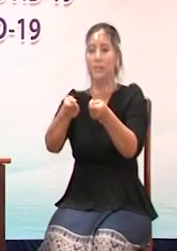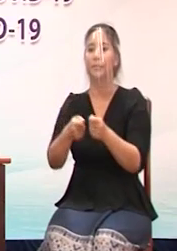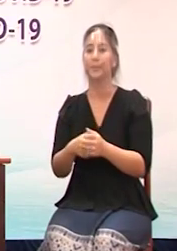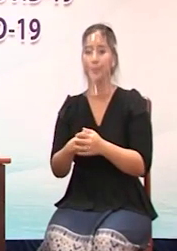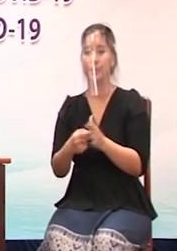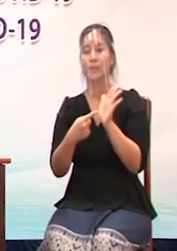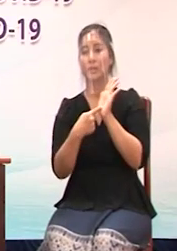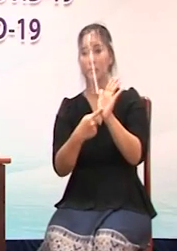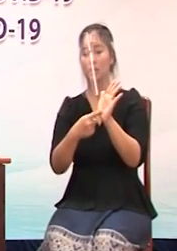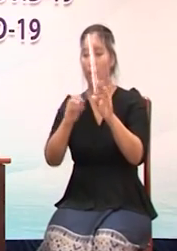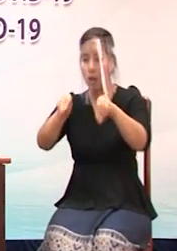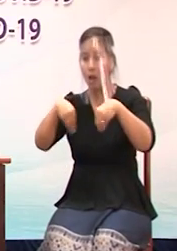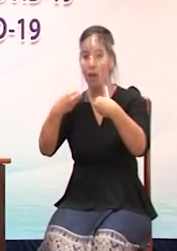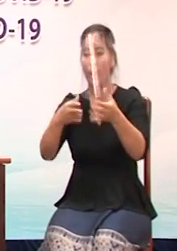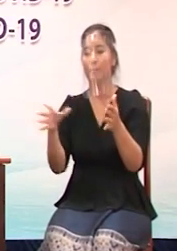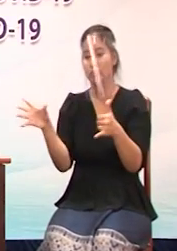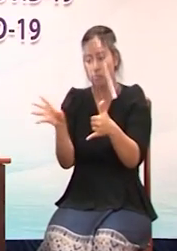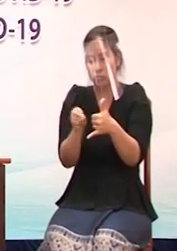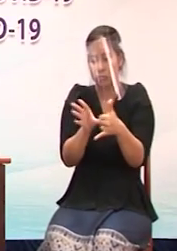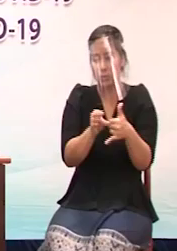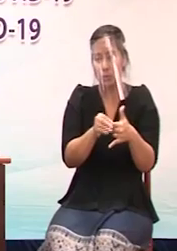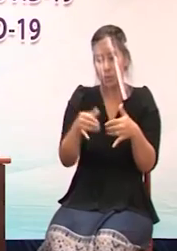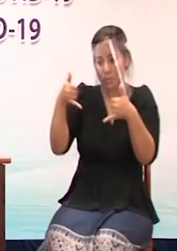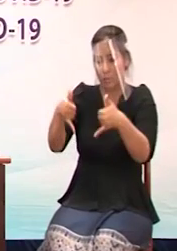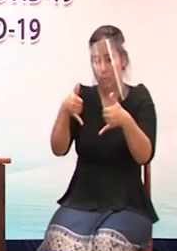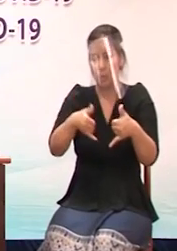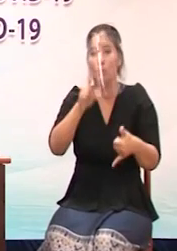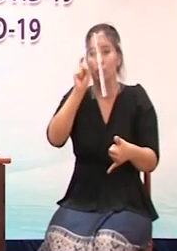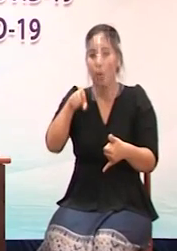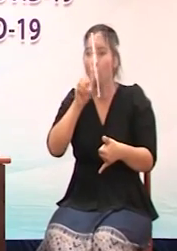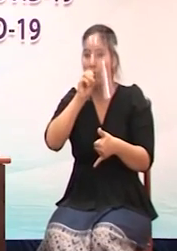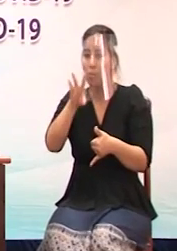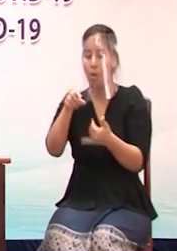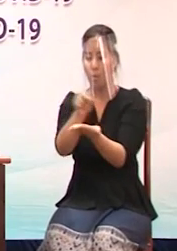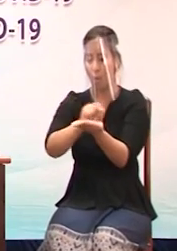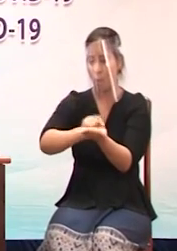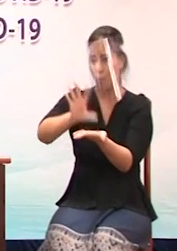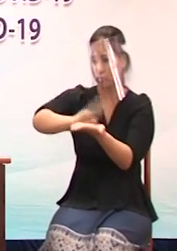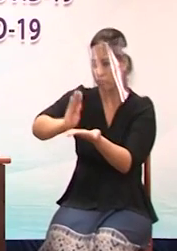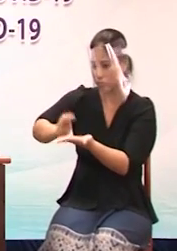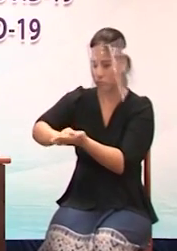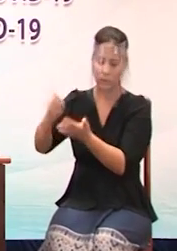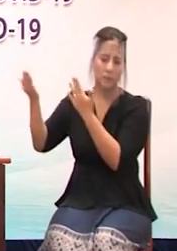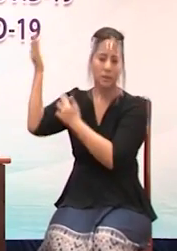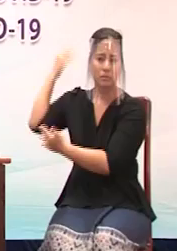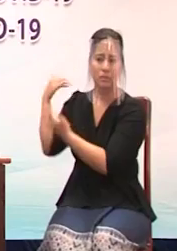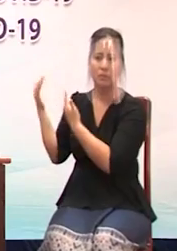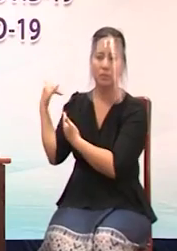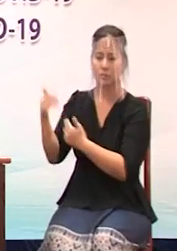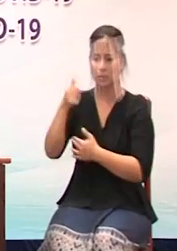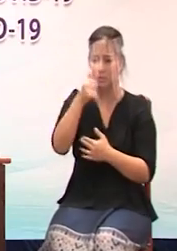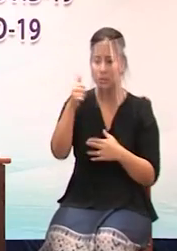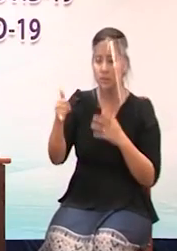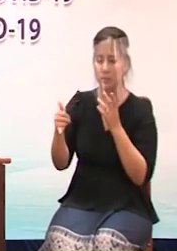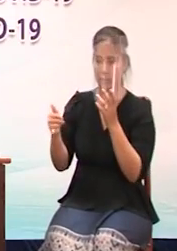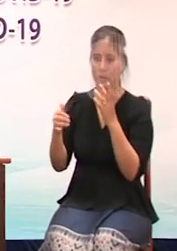กับผู้ติดเชื้อมาฮอดจุดบริการต้องได้บอกข้อมูลว่าทานไปมีสัมผัสใกล้ชิดกับ